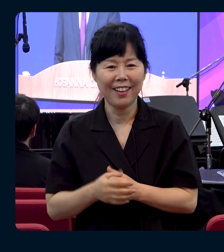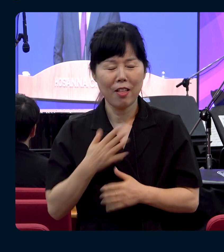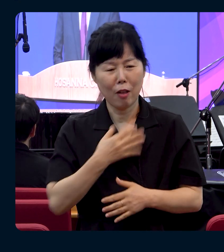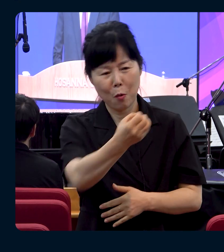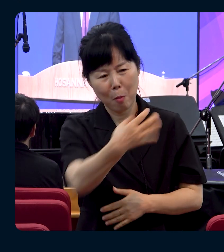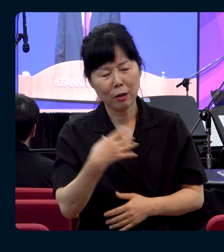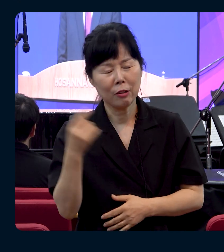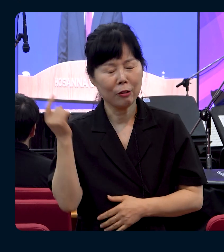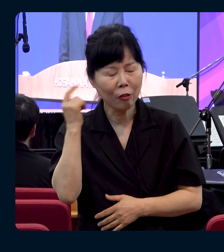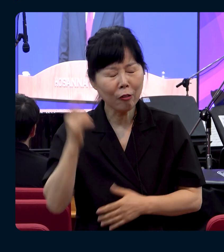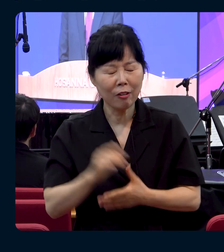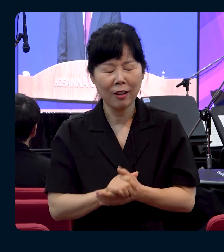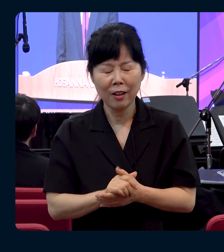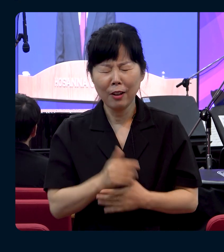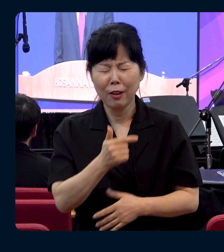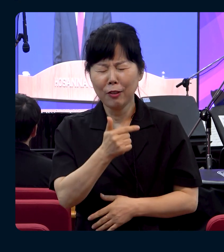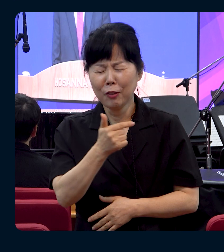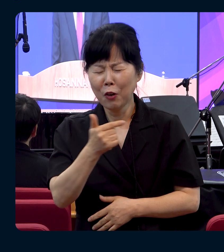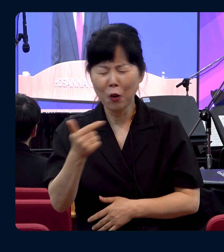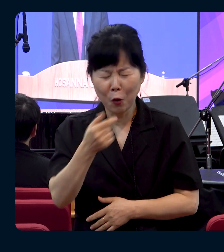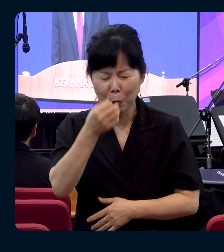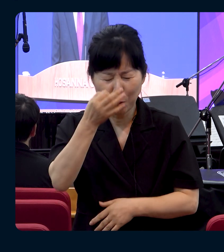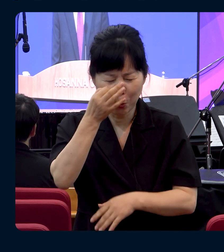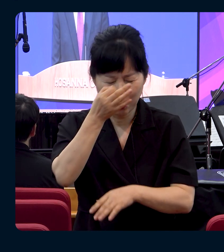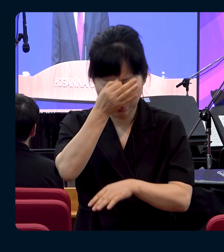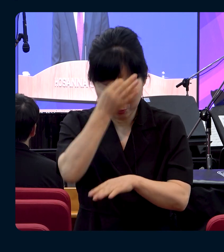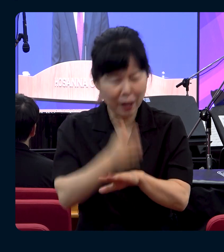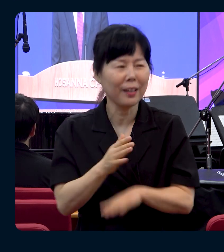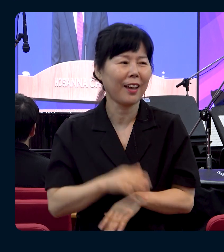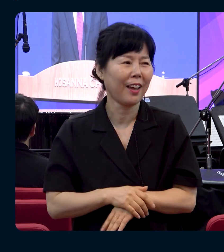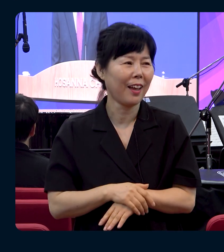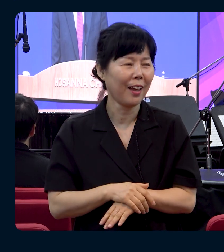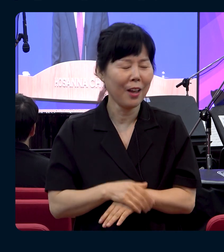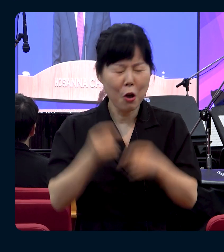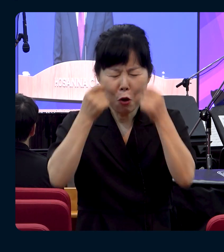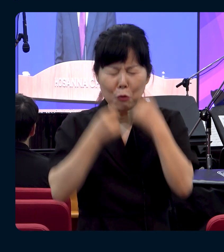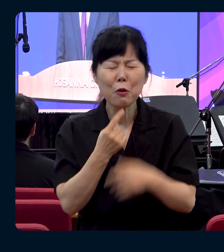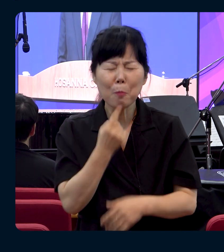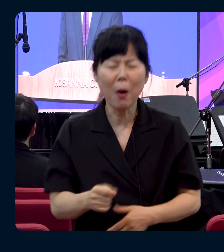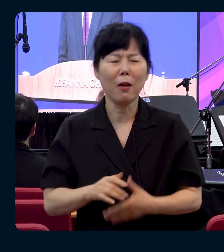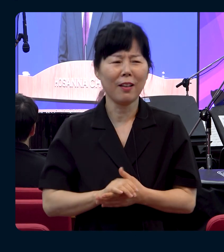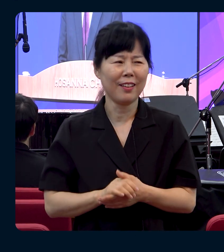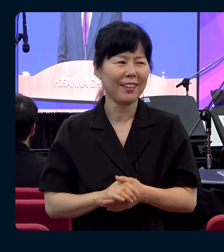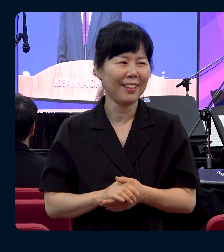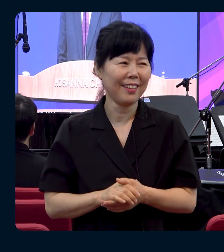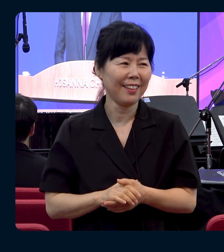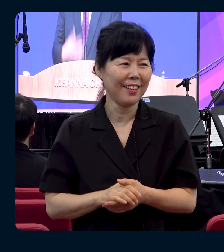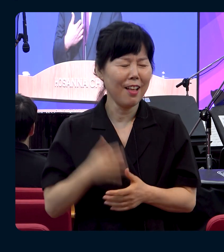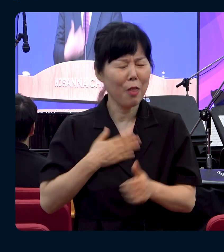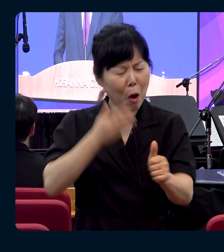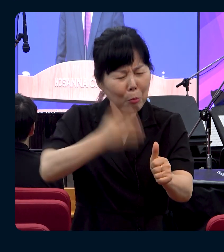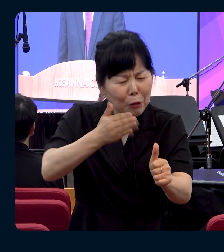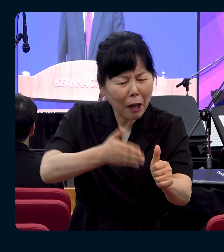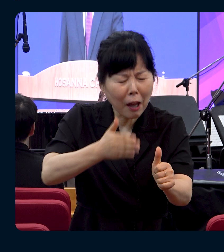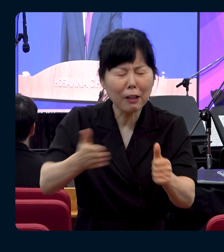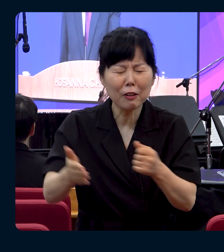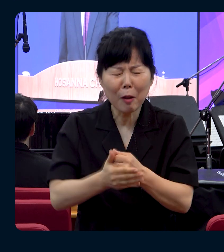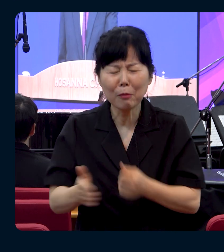죄송해서 거의 울 뻔했습니다. 내가 무슨 짓을 했나 싶은 거예요. 내가 지금 무슨 짓을 했나 하는 생각이 들